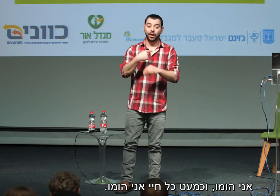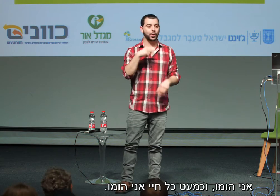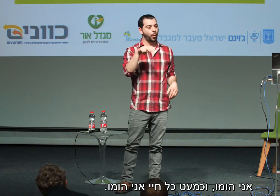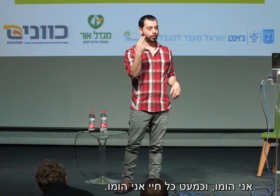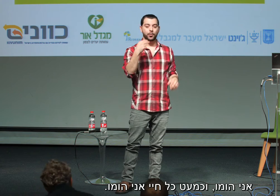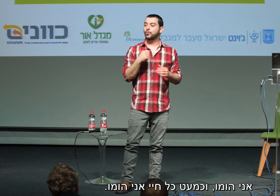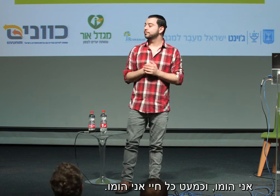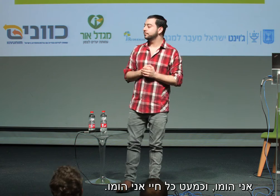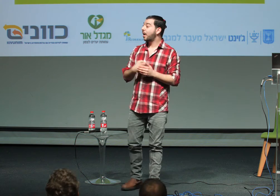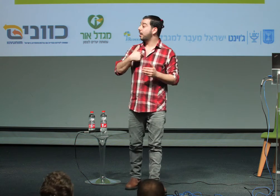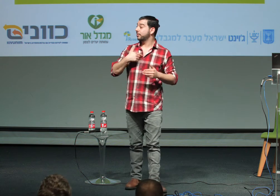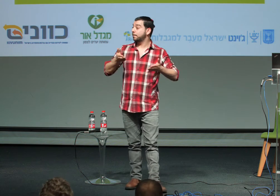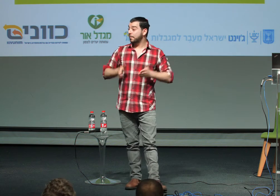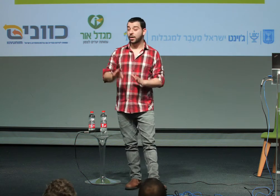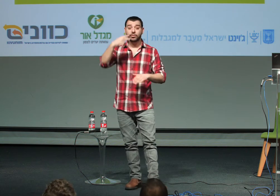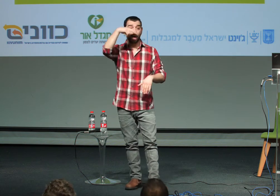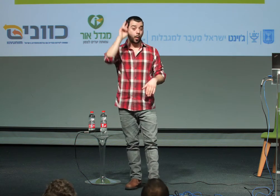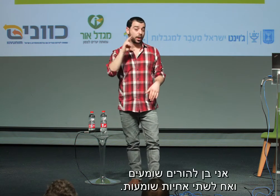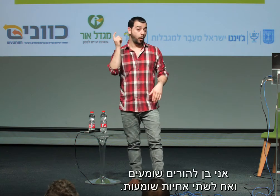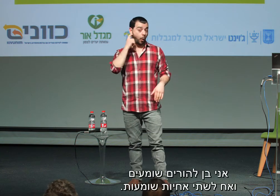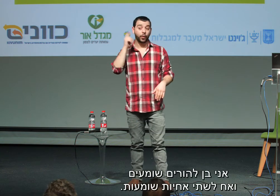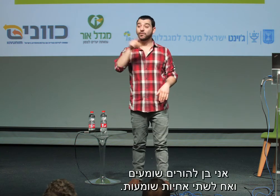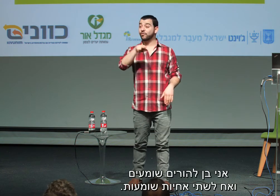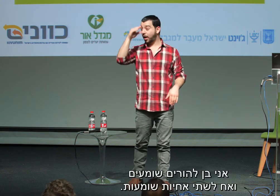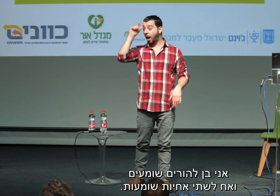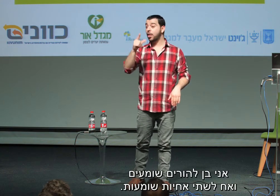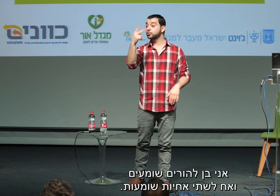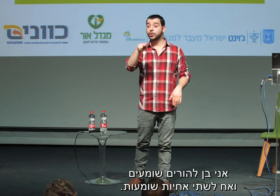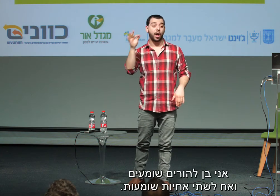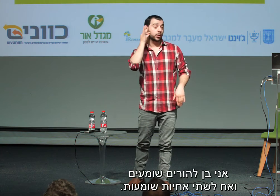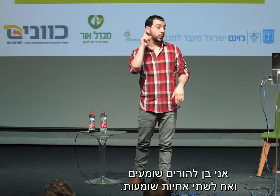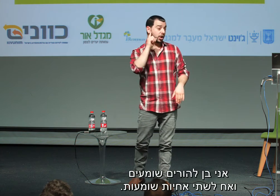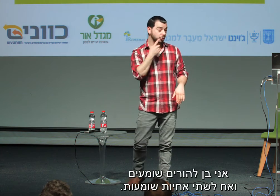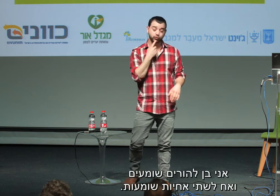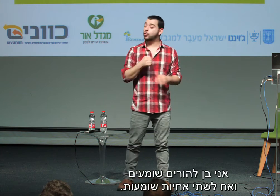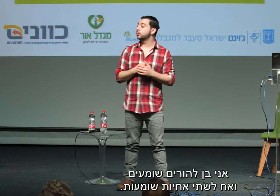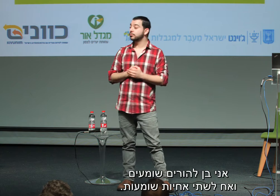חיי אני הומו. אני בן להורים שומעים, ואח לשתי אחיות שומעות.